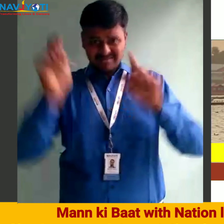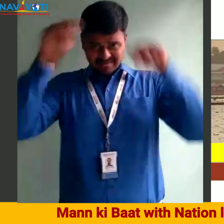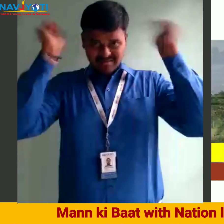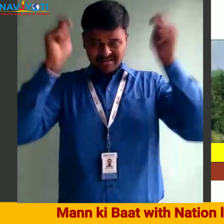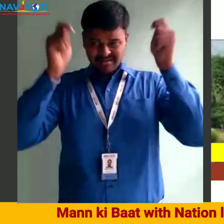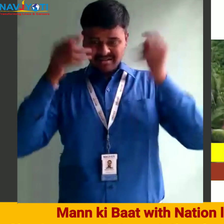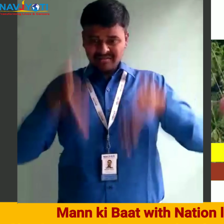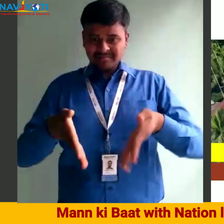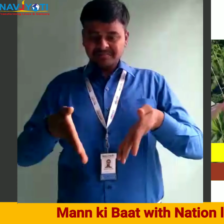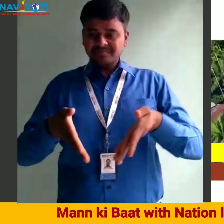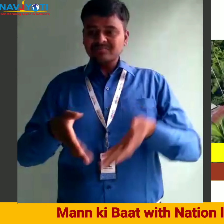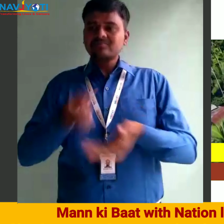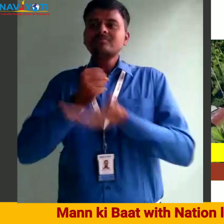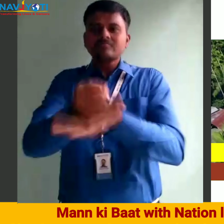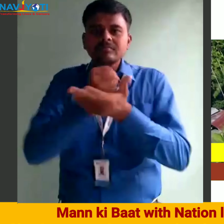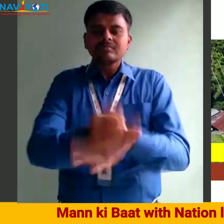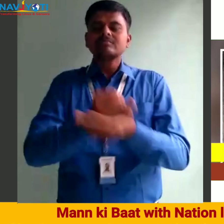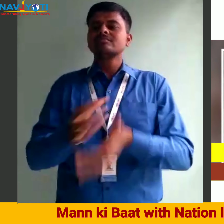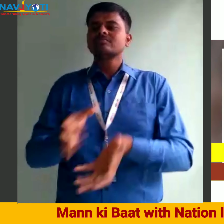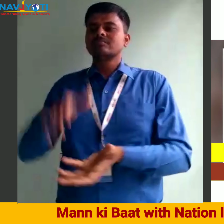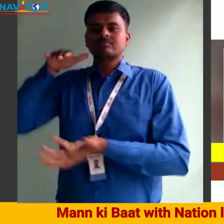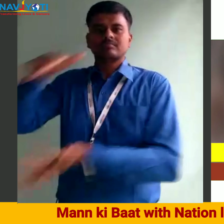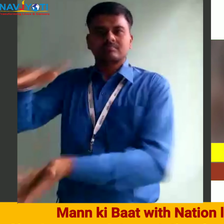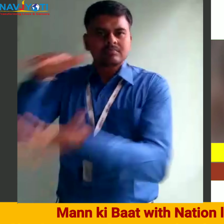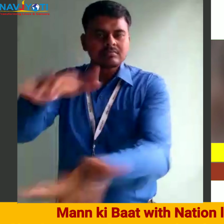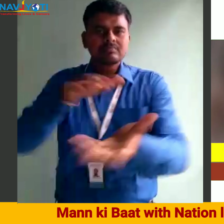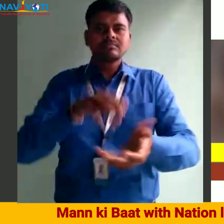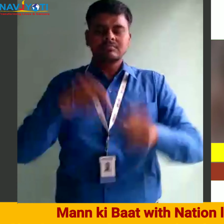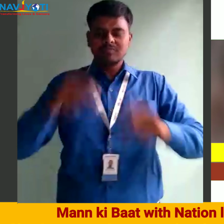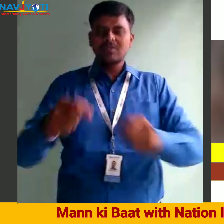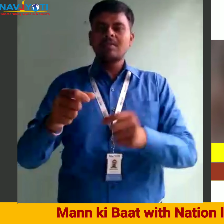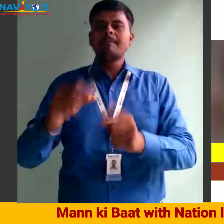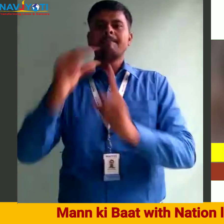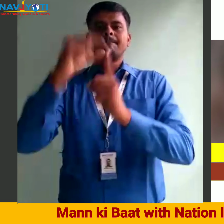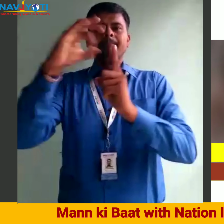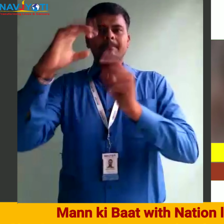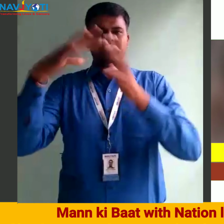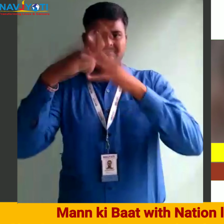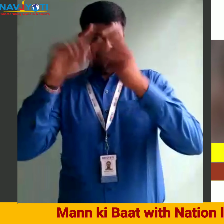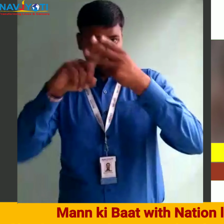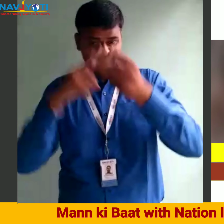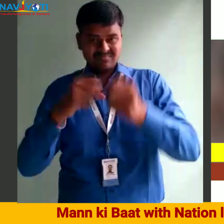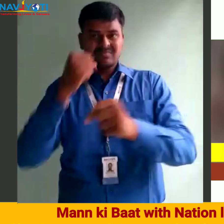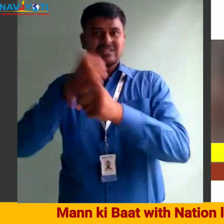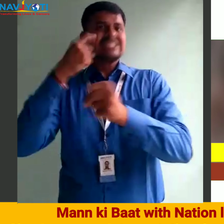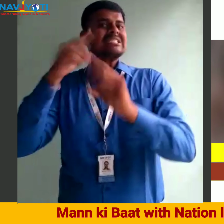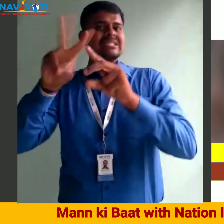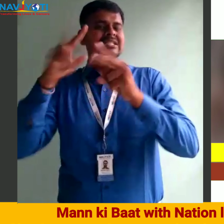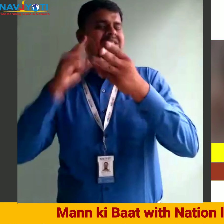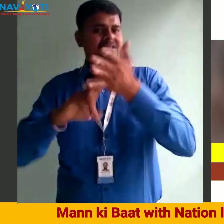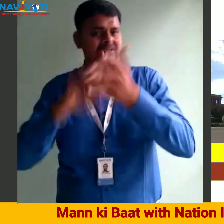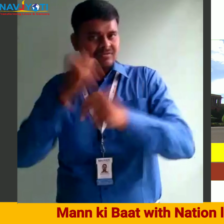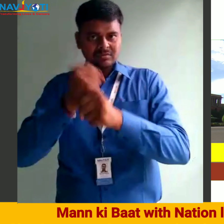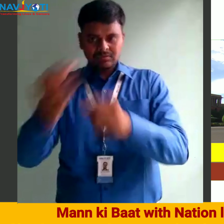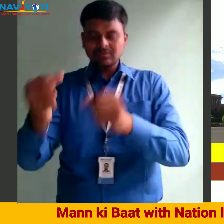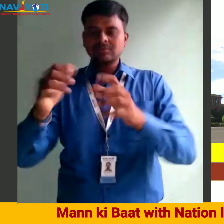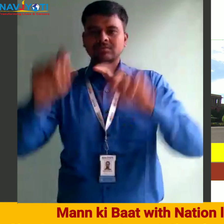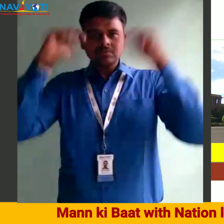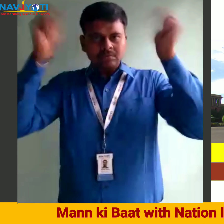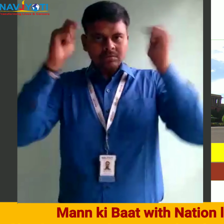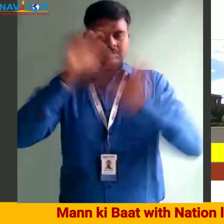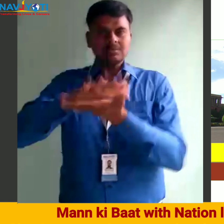हम अक्षय रहना चाहते हैं तो हमें पहले यह सुनिश्चित करना होगा कि हमारी धरती